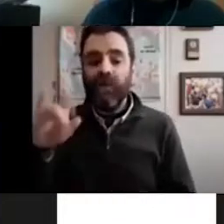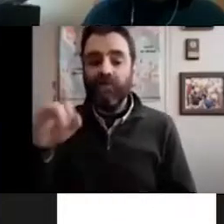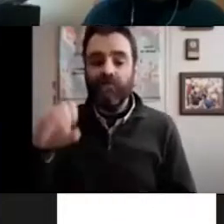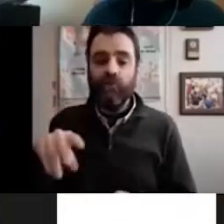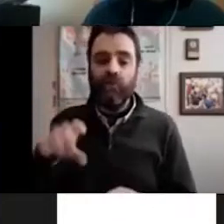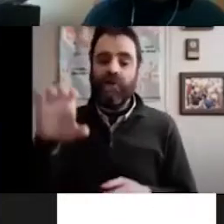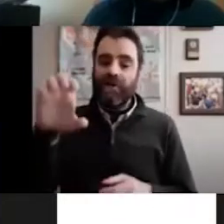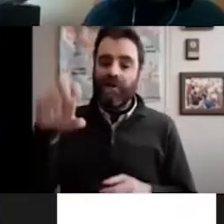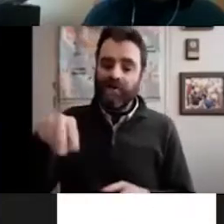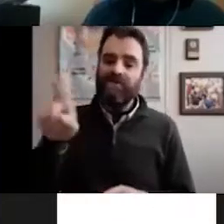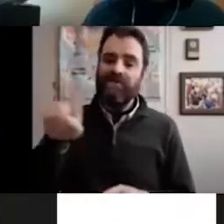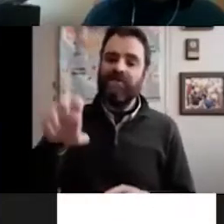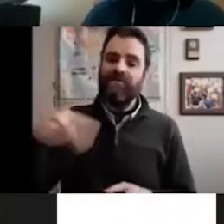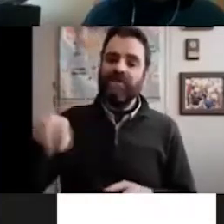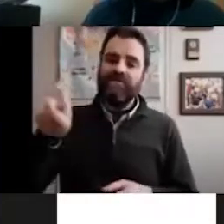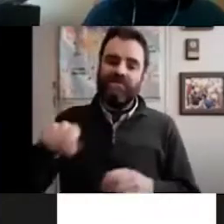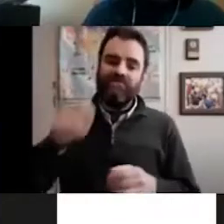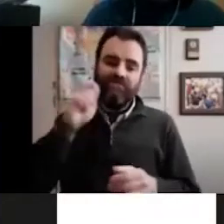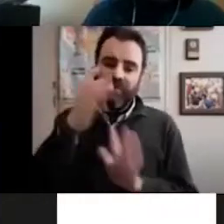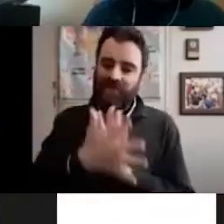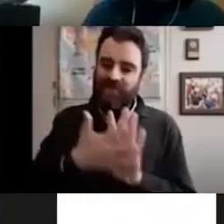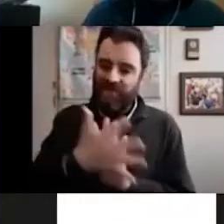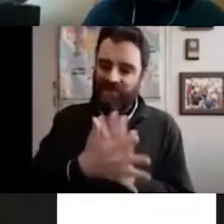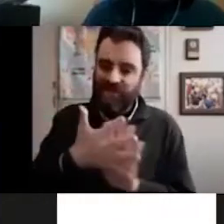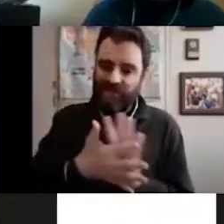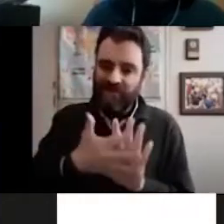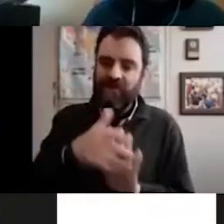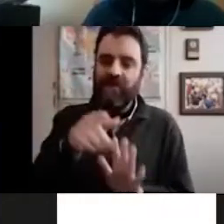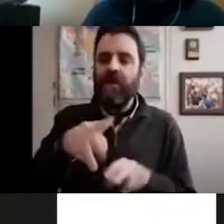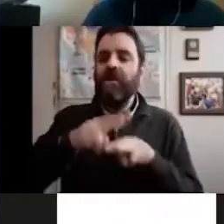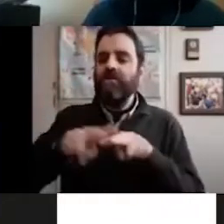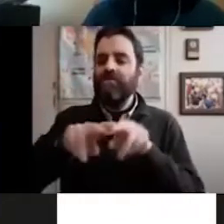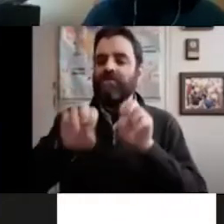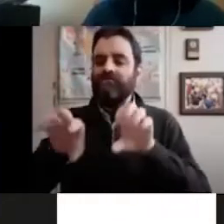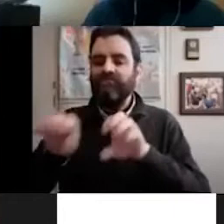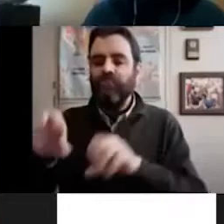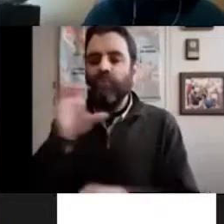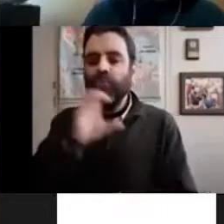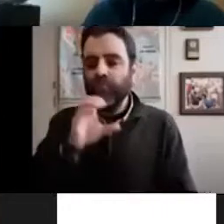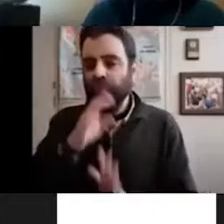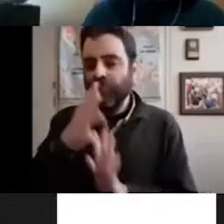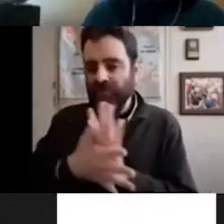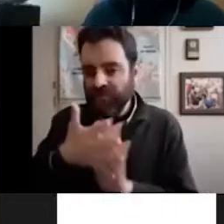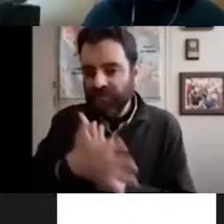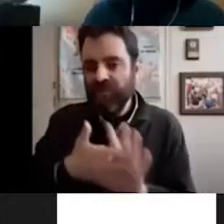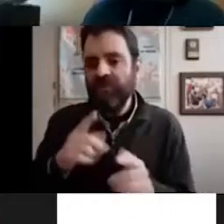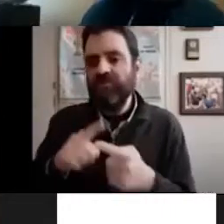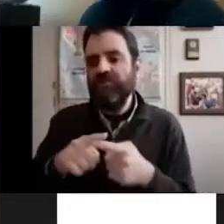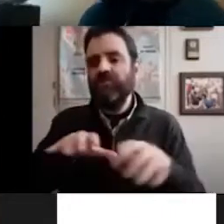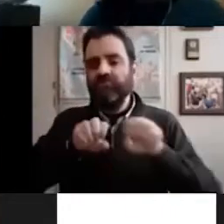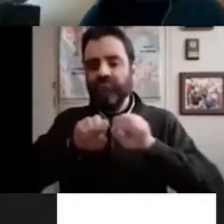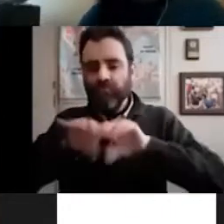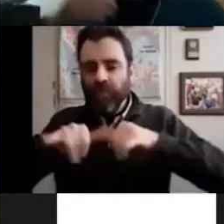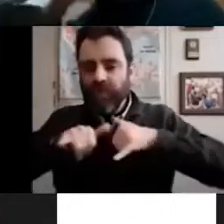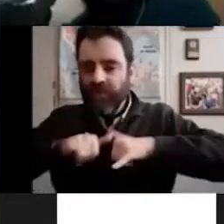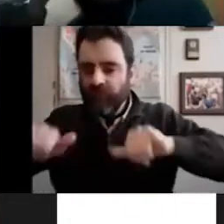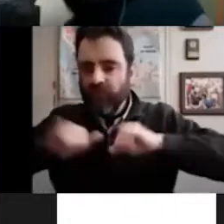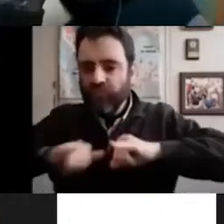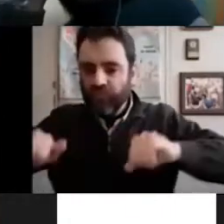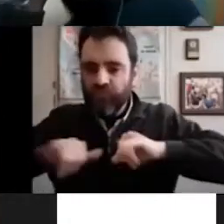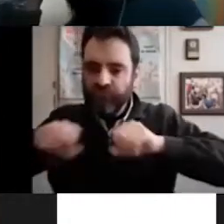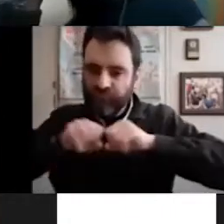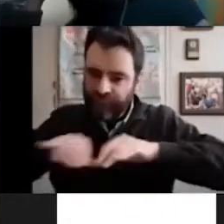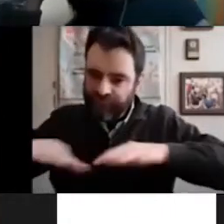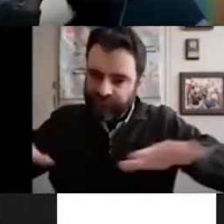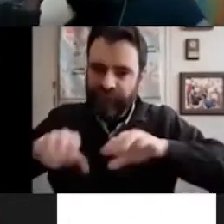ahora una nueva fundación en señas. ¿Qué se hace? Cursos de lengua de señas,